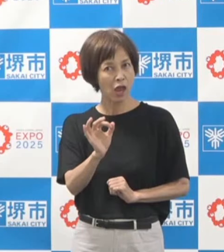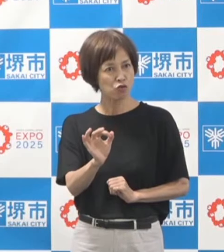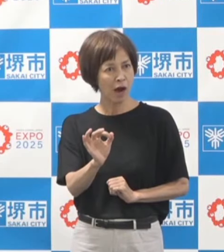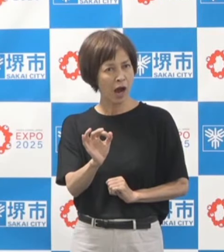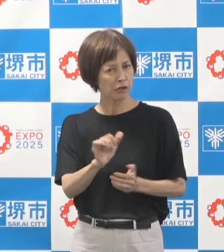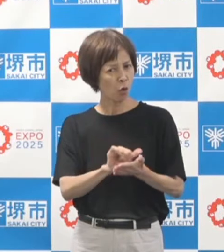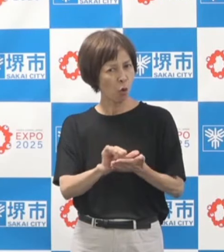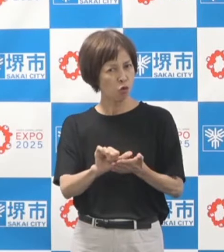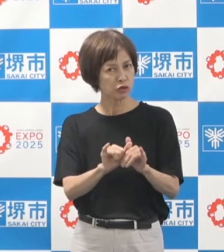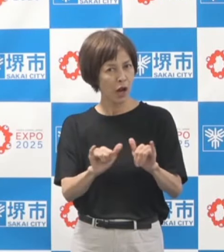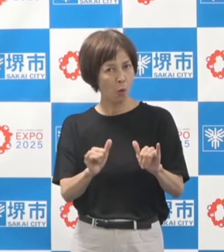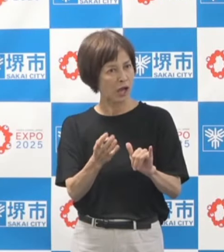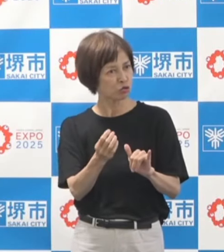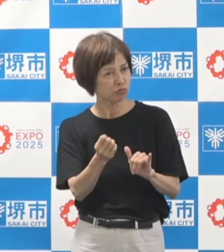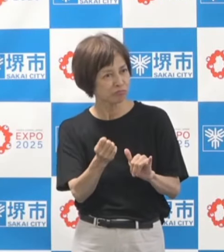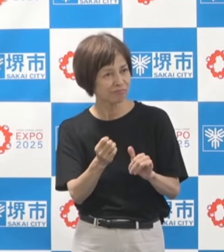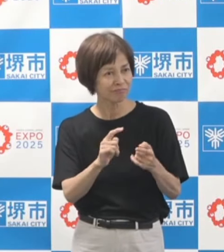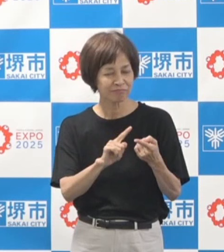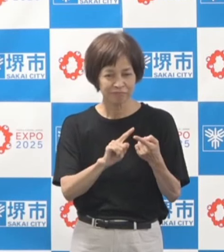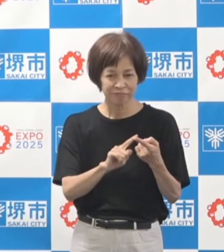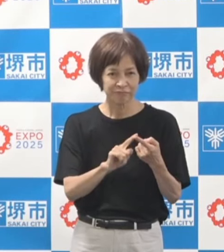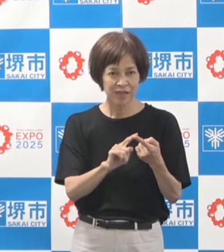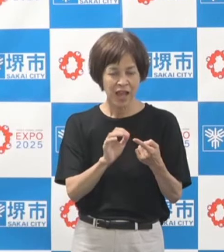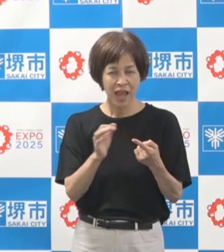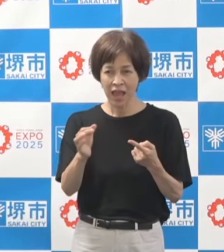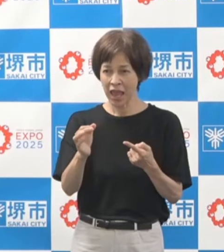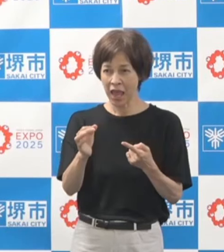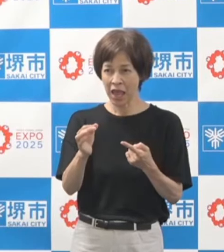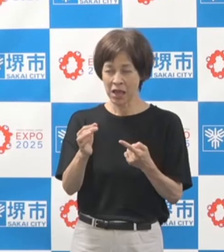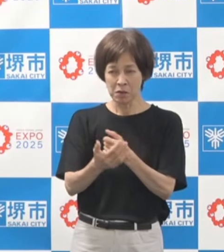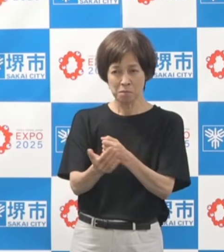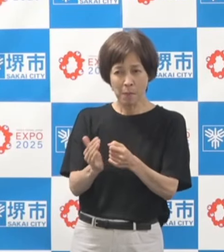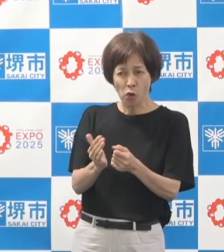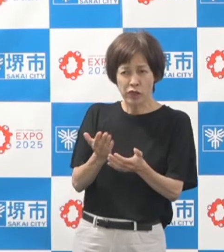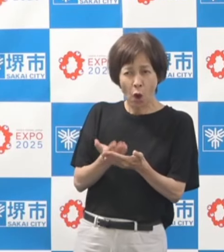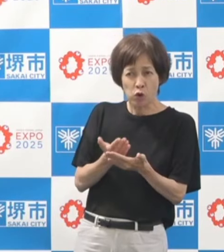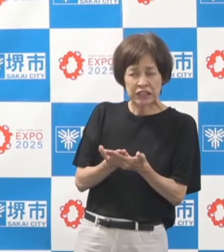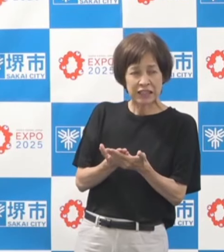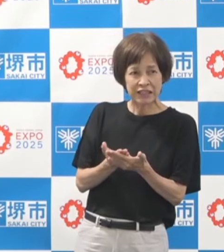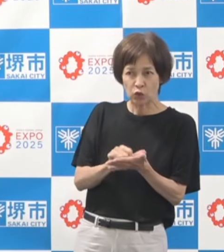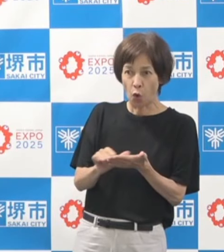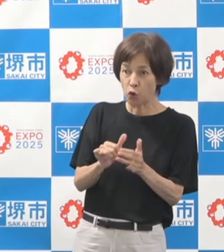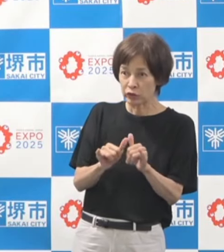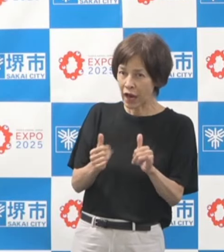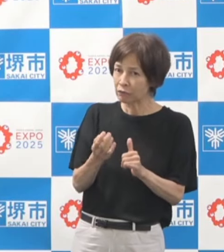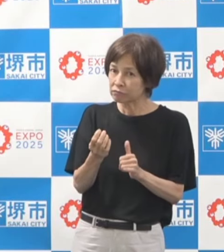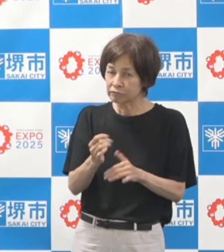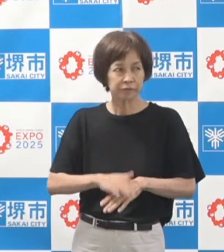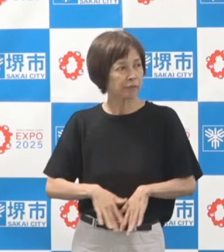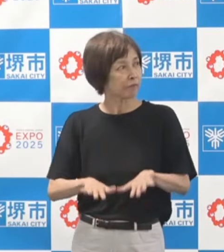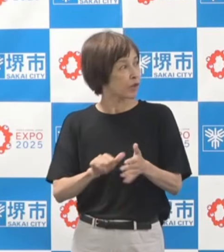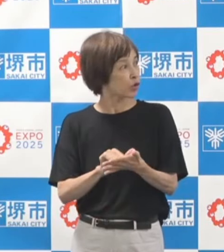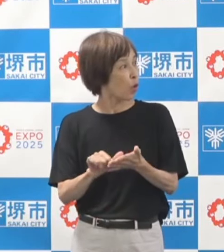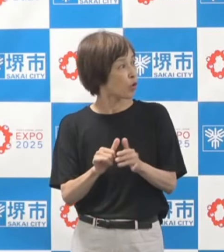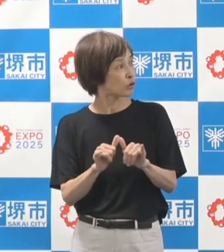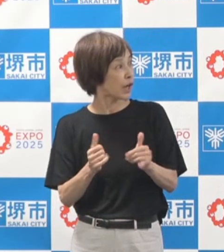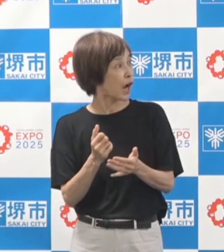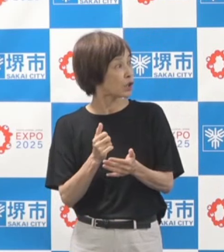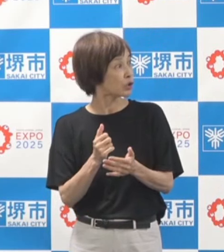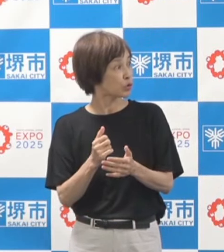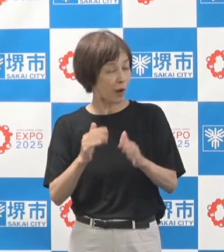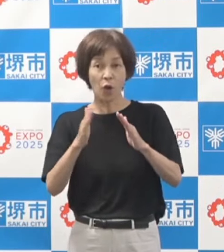録者とか、あるいはその見守ってもらいたい側の登録者というのはどれぐらいいらっしゃったんですか。 登録者数は今これは公表